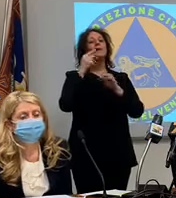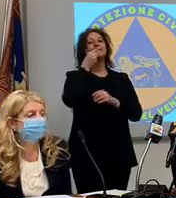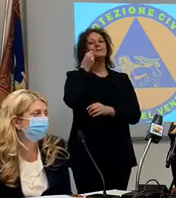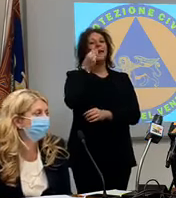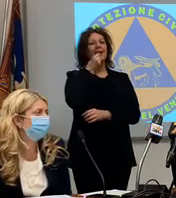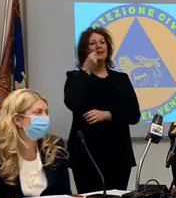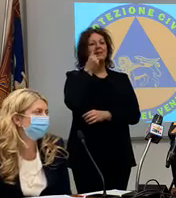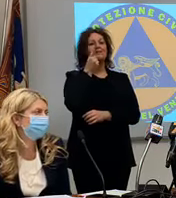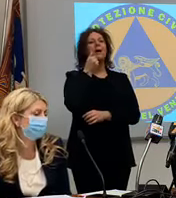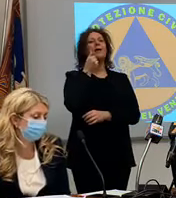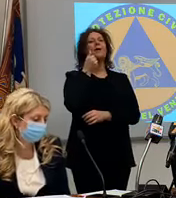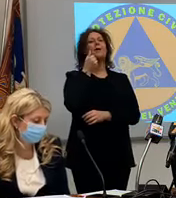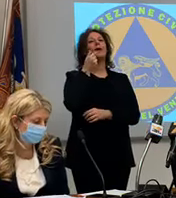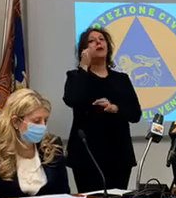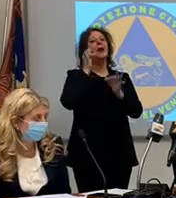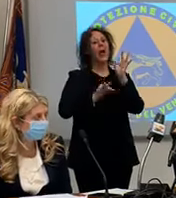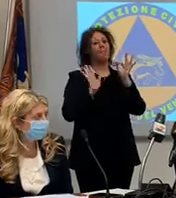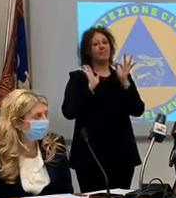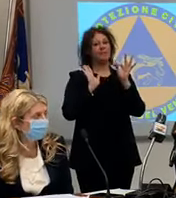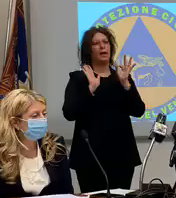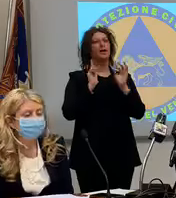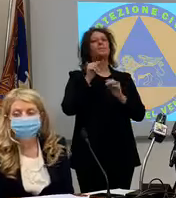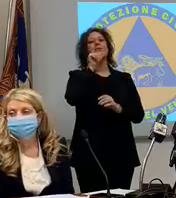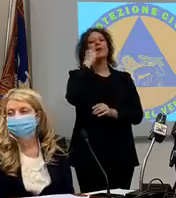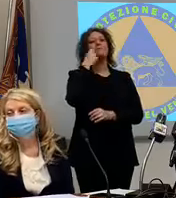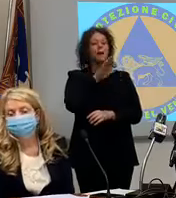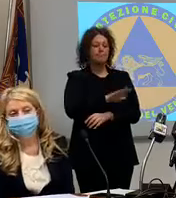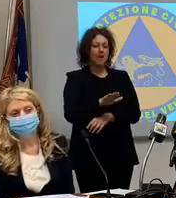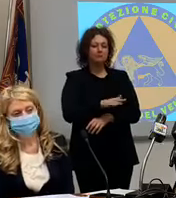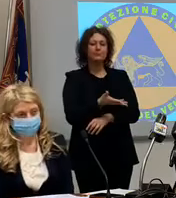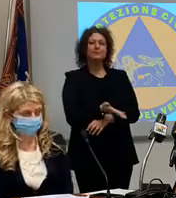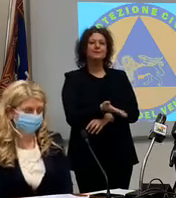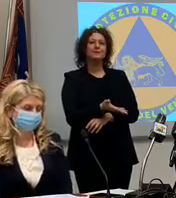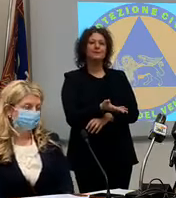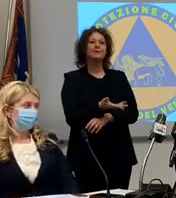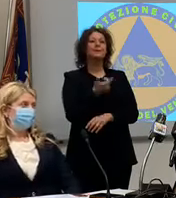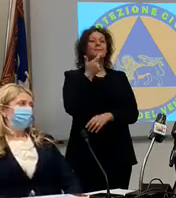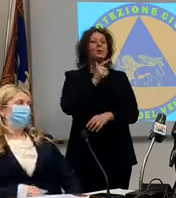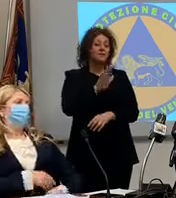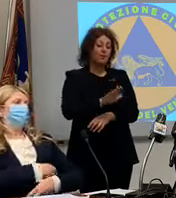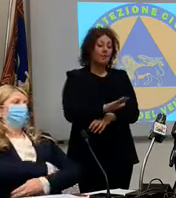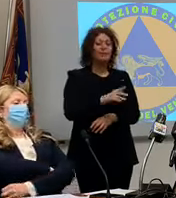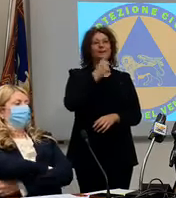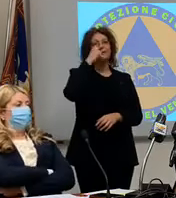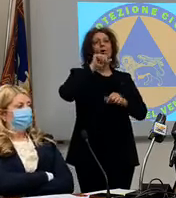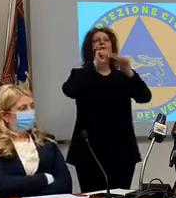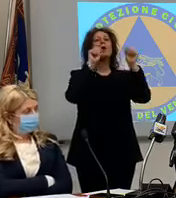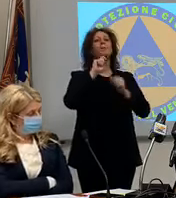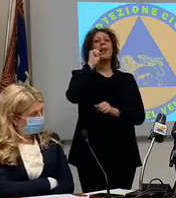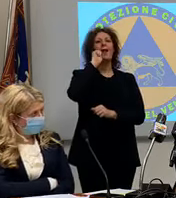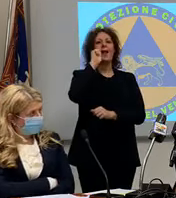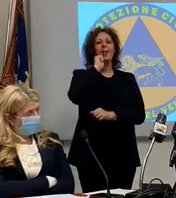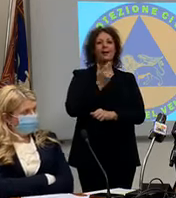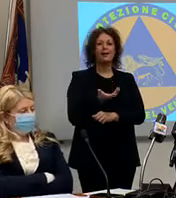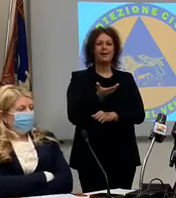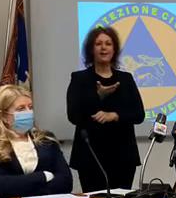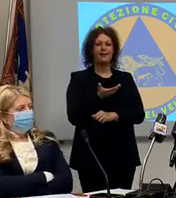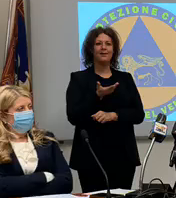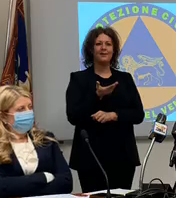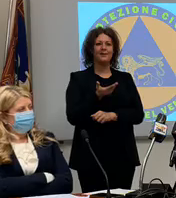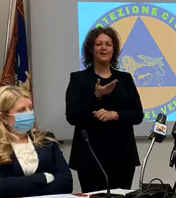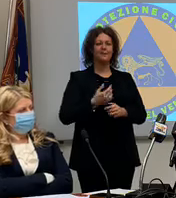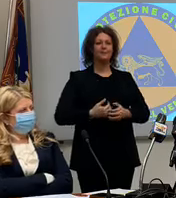l'altro non ha neanche sapore io l' l'ho provato stamattina eh Se volete un esempio Avete presente che in